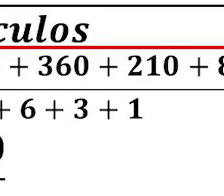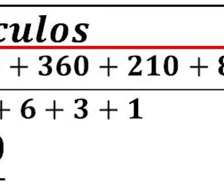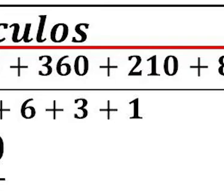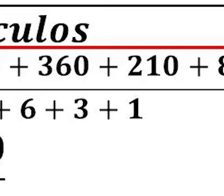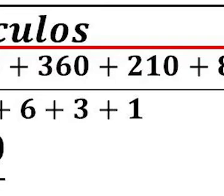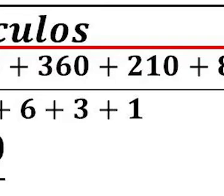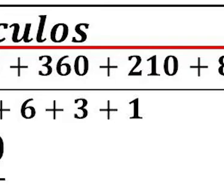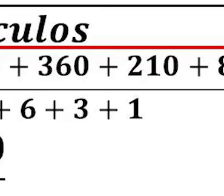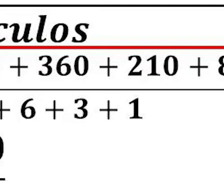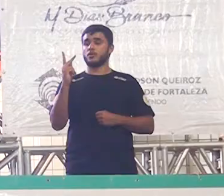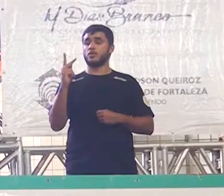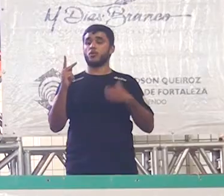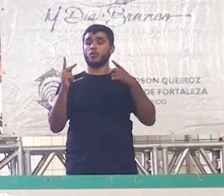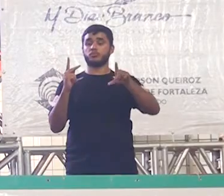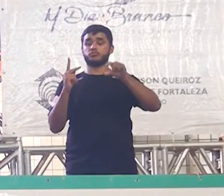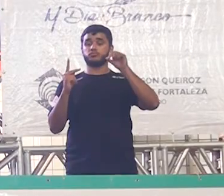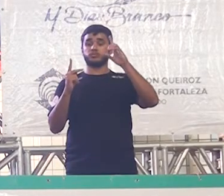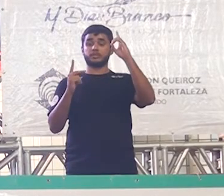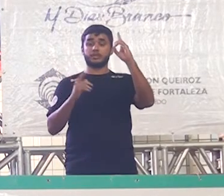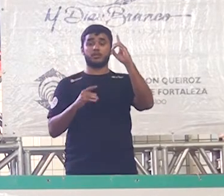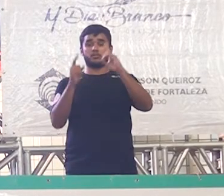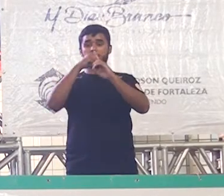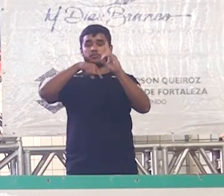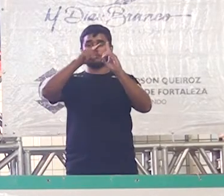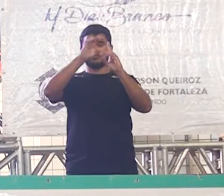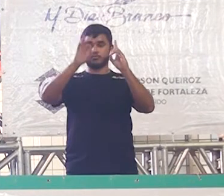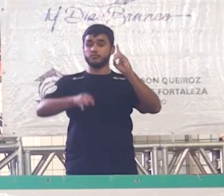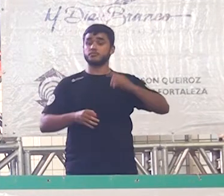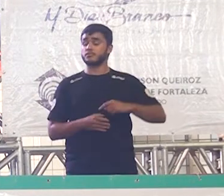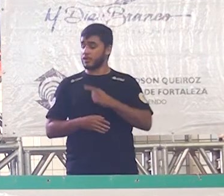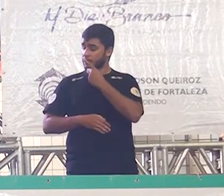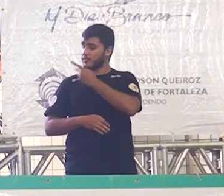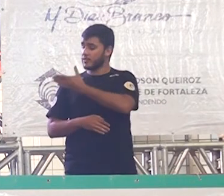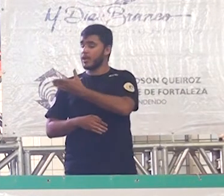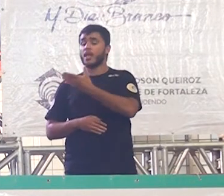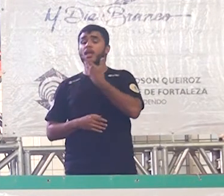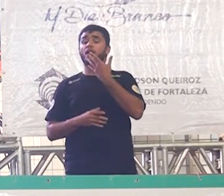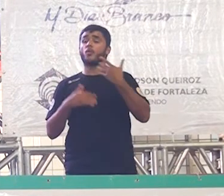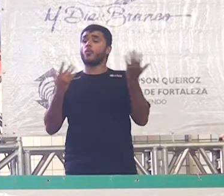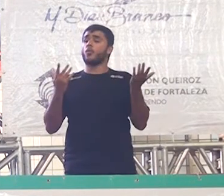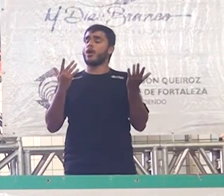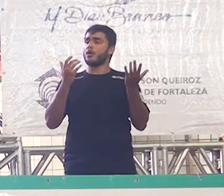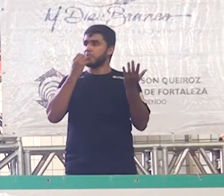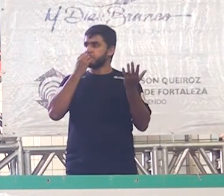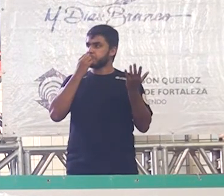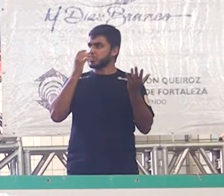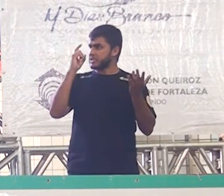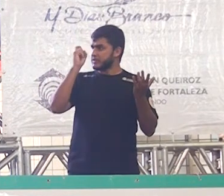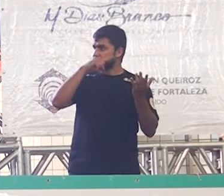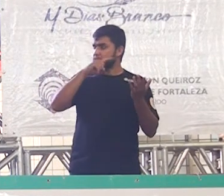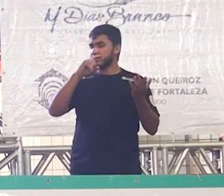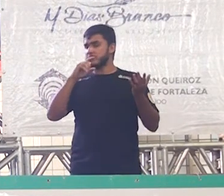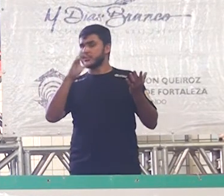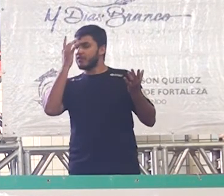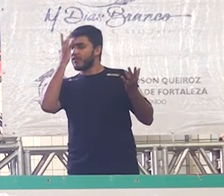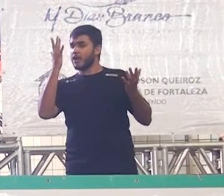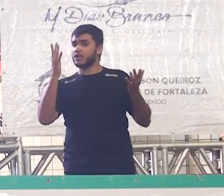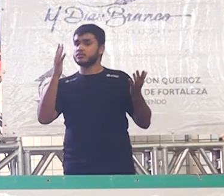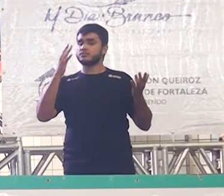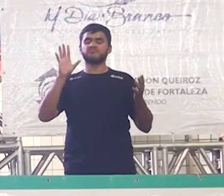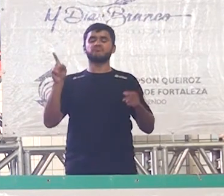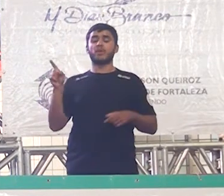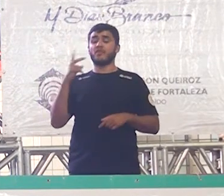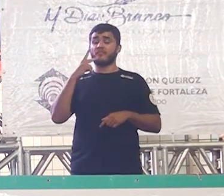Professor, essa questão lá na hora do Enem, ela foi classificada como uma questão de nível médio. A gente teve muitos candidatos errando a